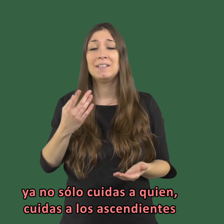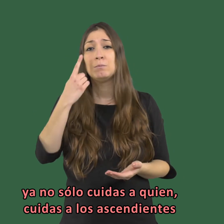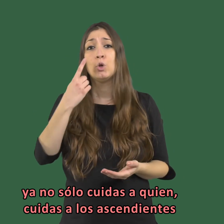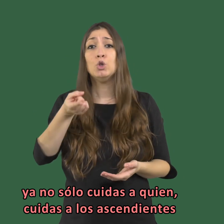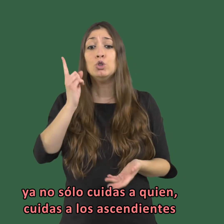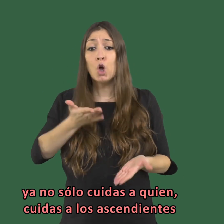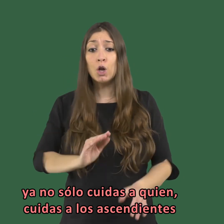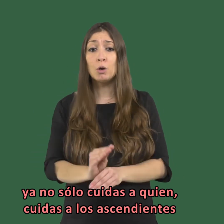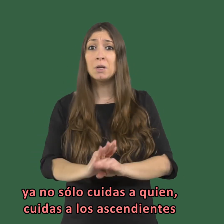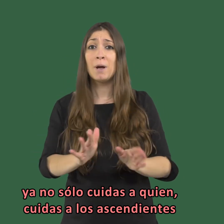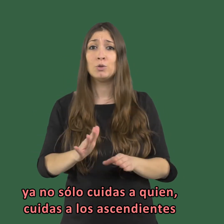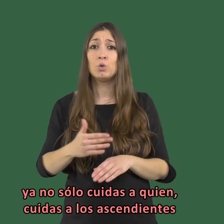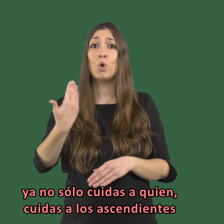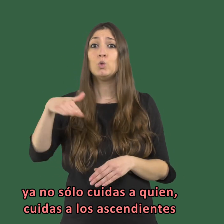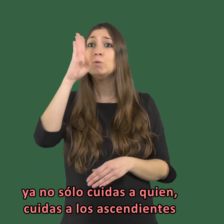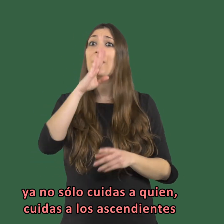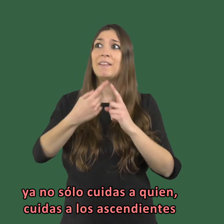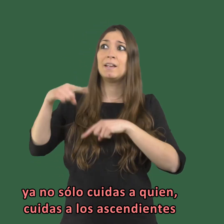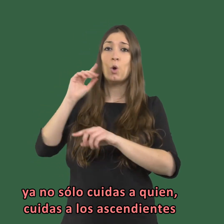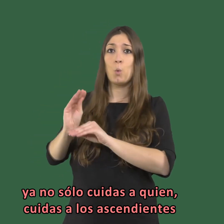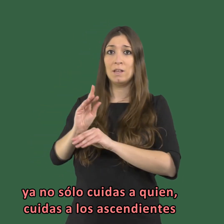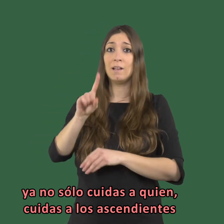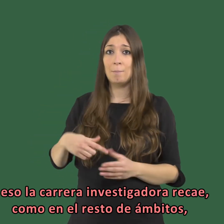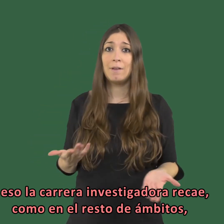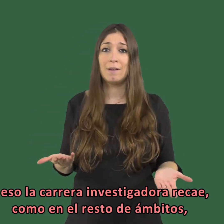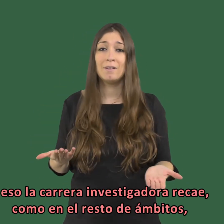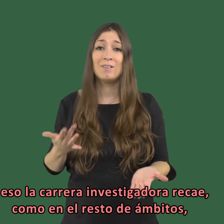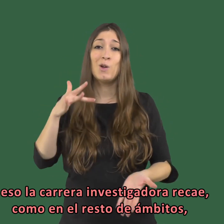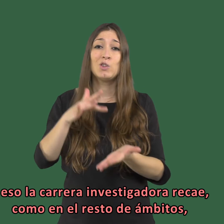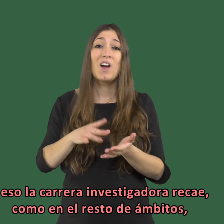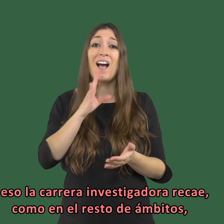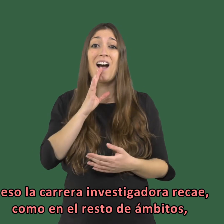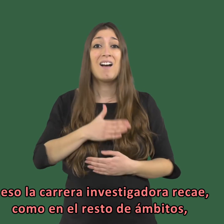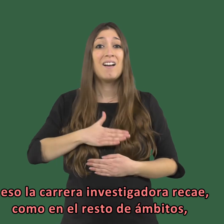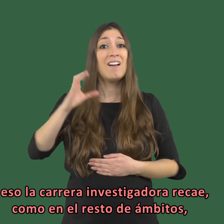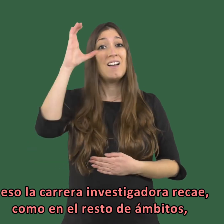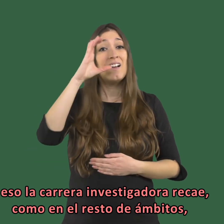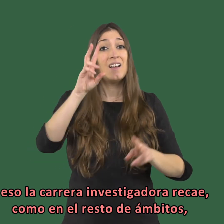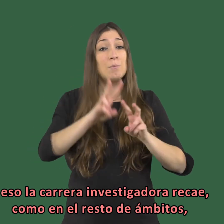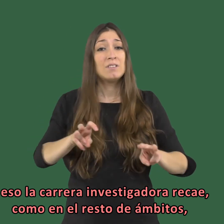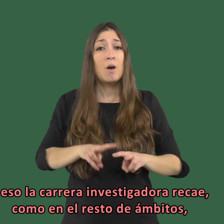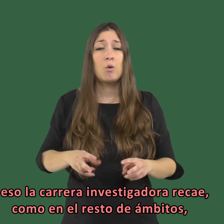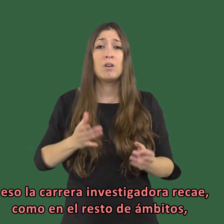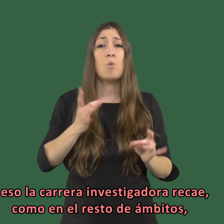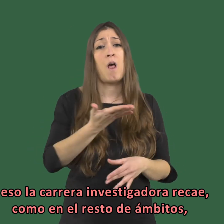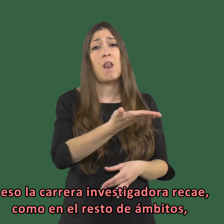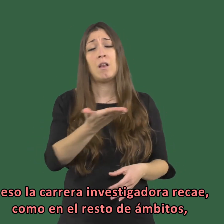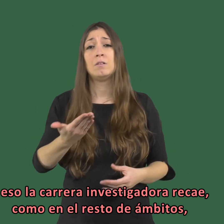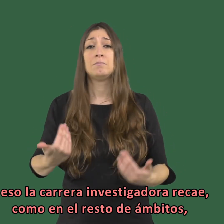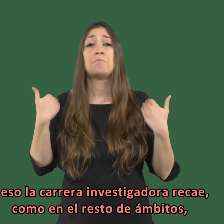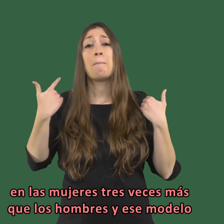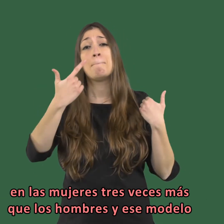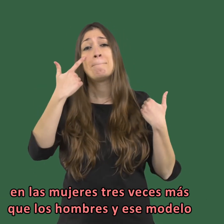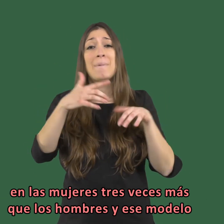ya no solo cuidas a quien, ¿no? Sino que cuidas a tus ascendientes. Y eso, la carrera investigadora recae, como en el resto de